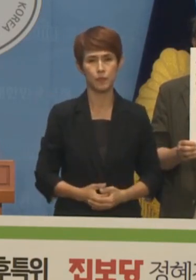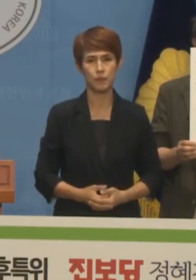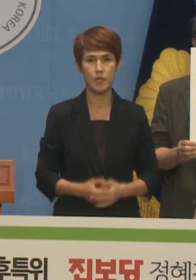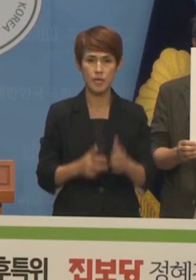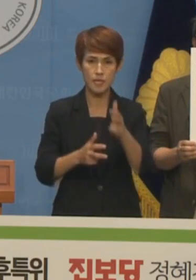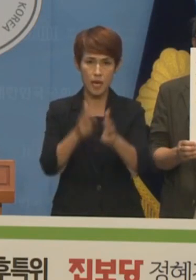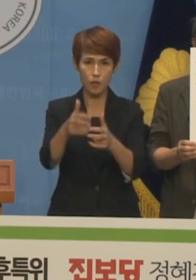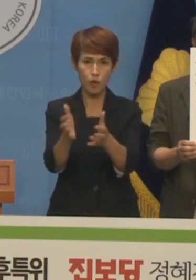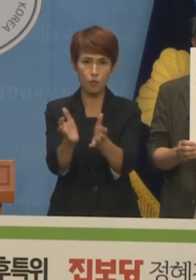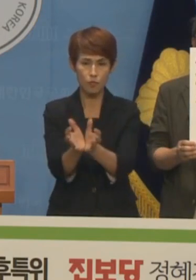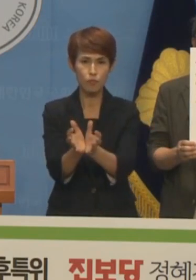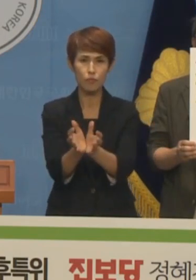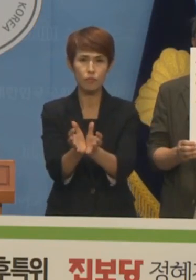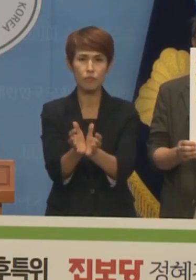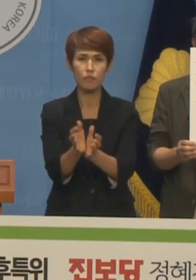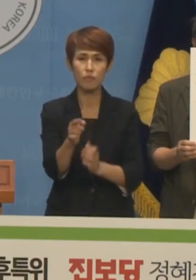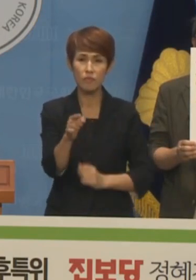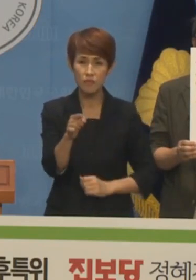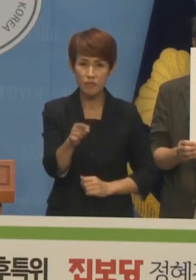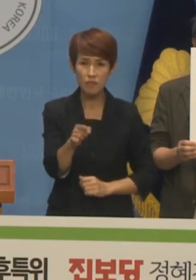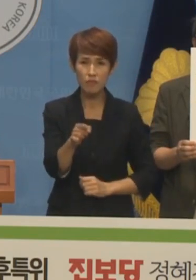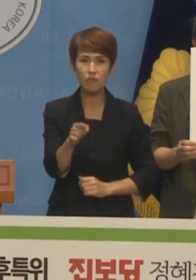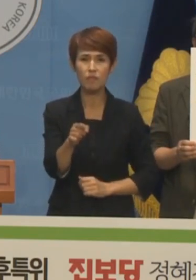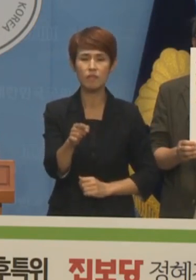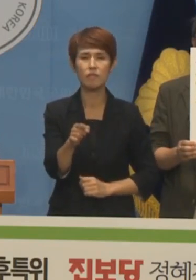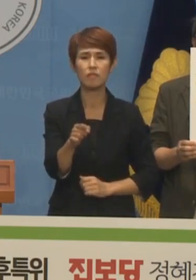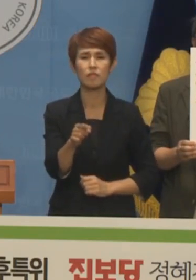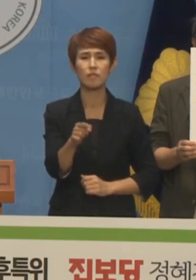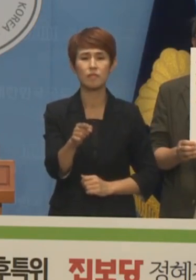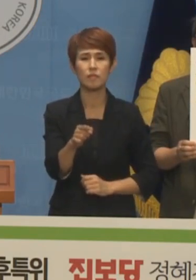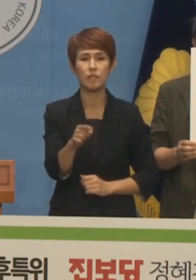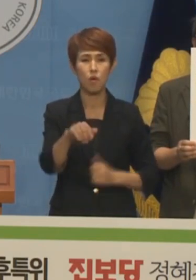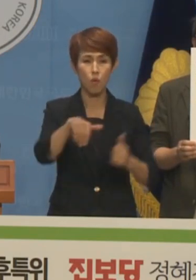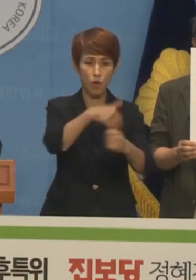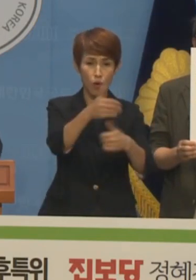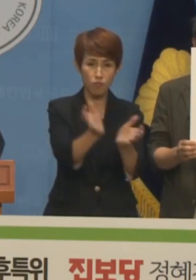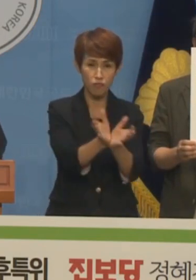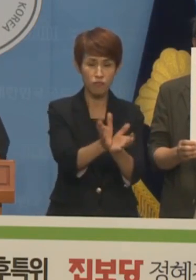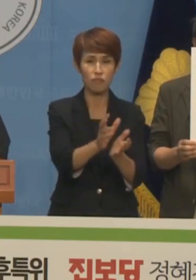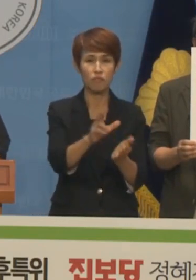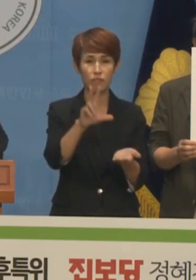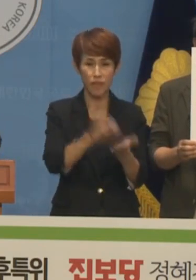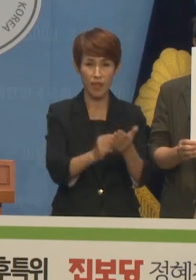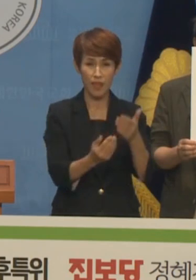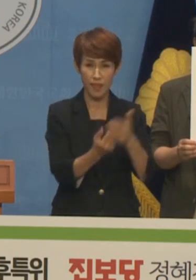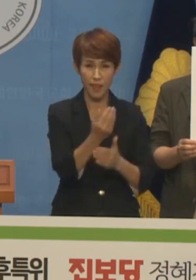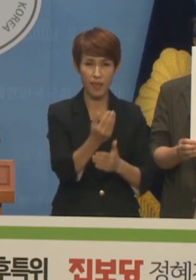산업부 이중대라는 환경부의 오명이 되풀이돼서는 안 될 것입니다. 이상입니다.